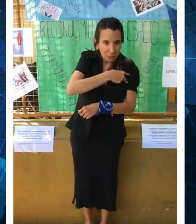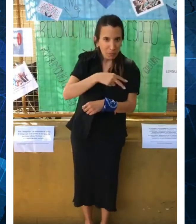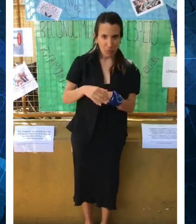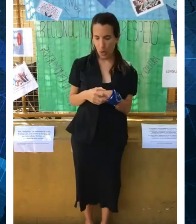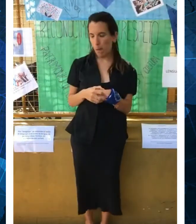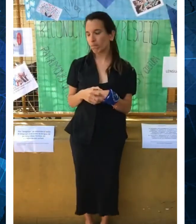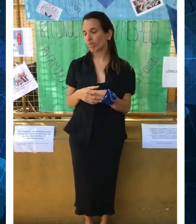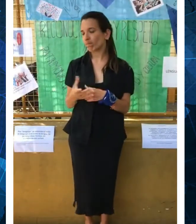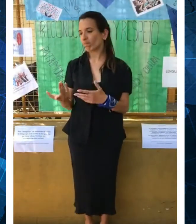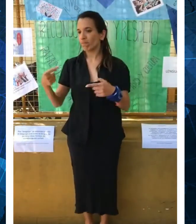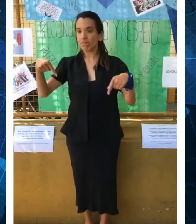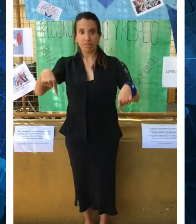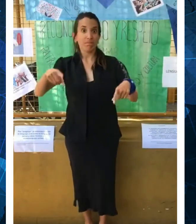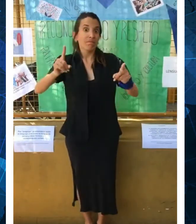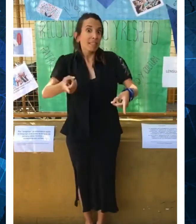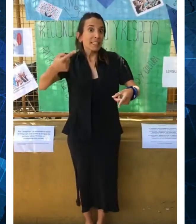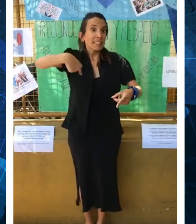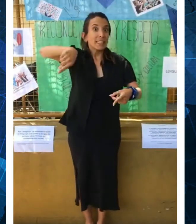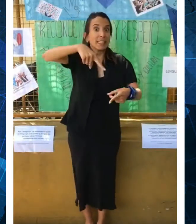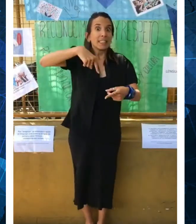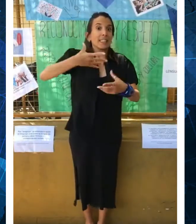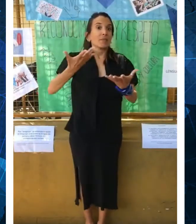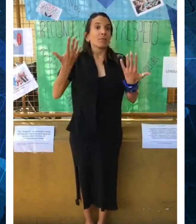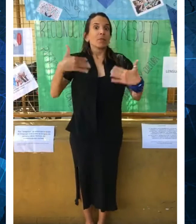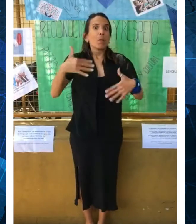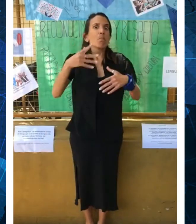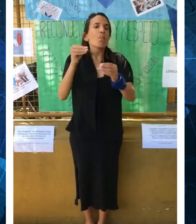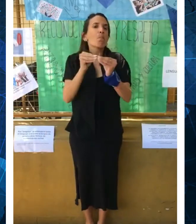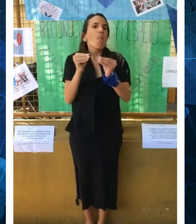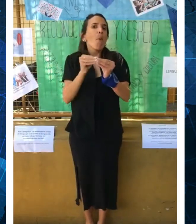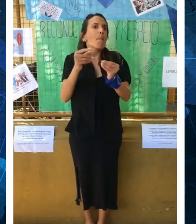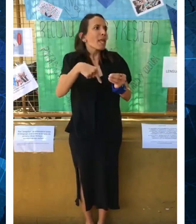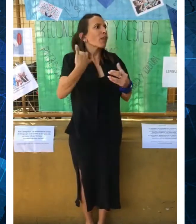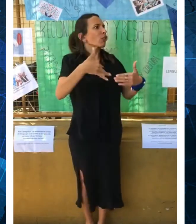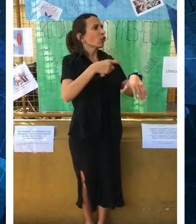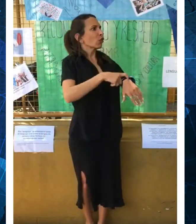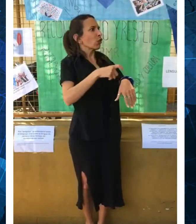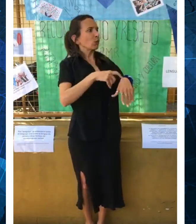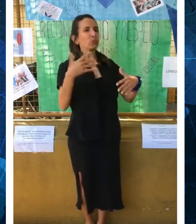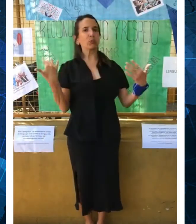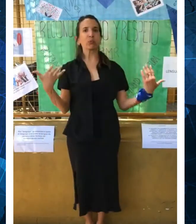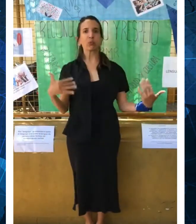Balmarrosa, que es la secretaria, el primer vocal Facundo Prieto.